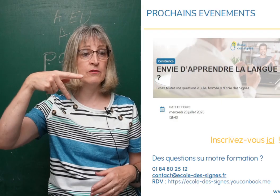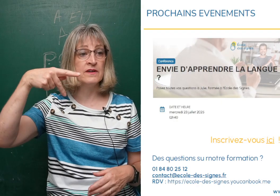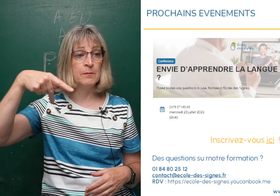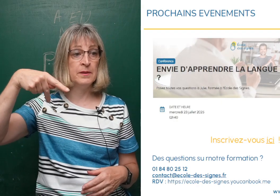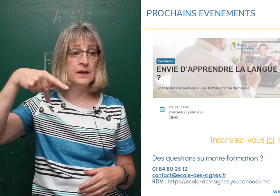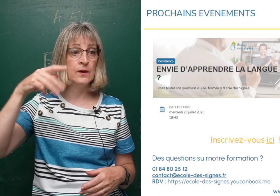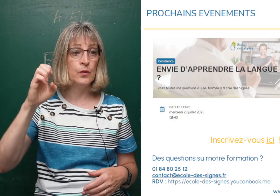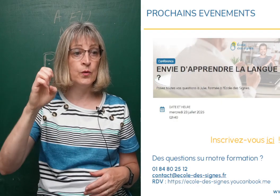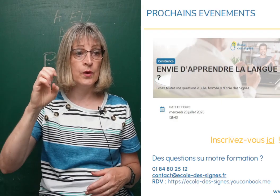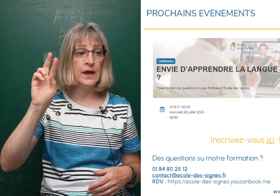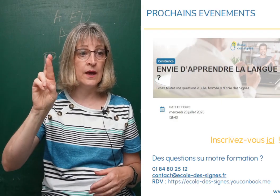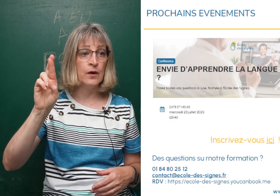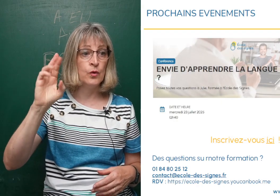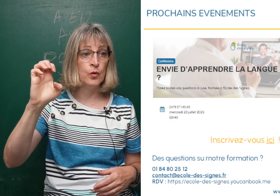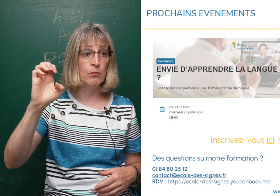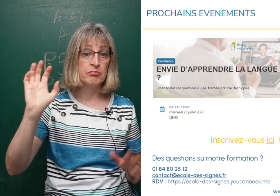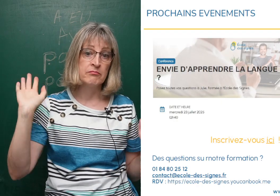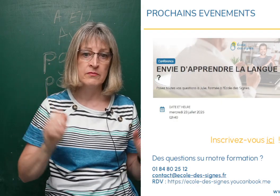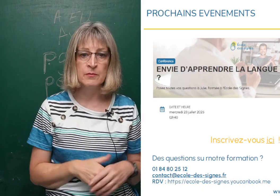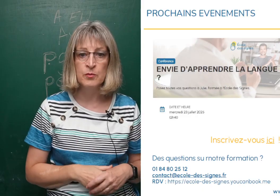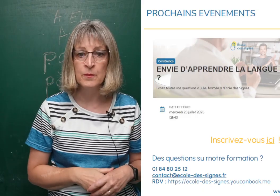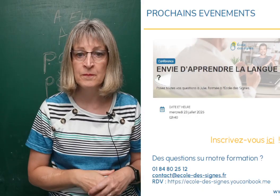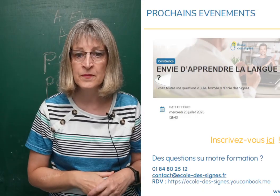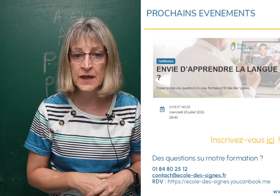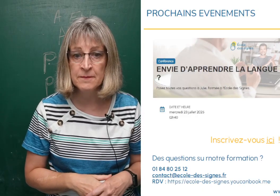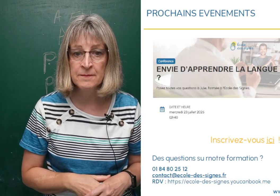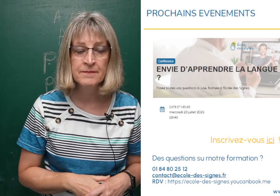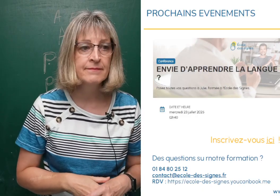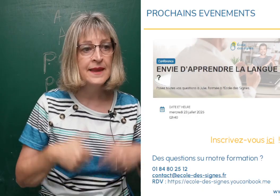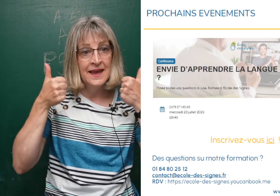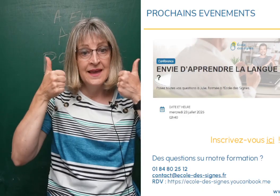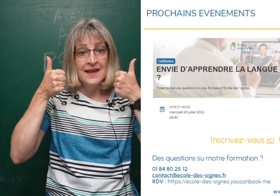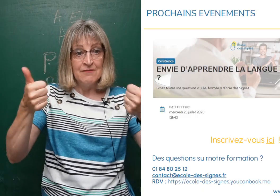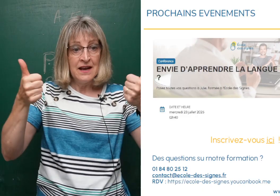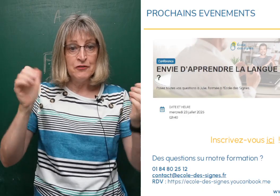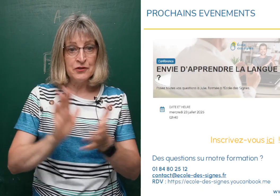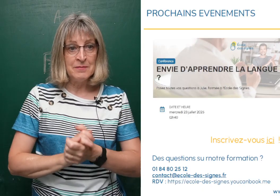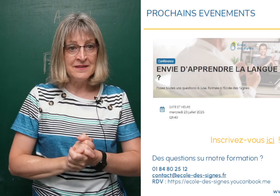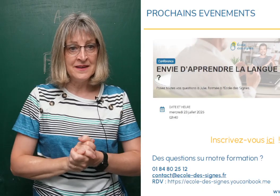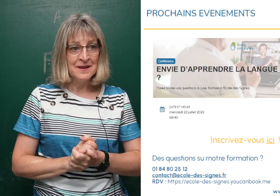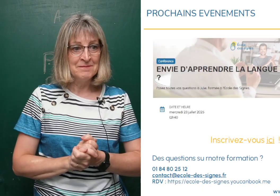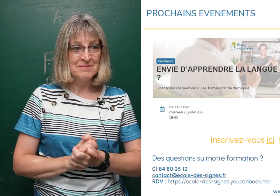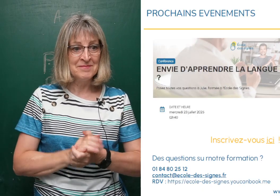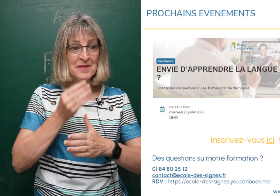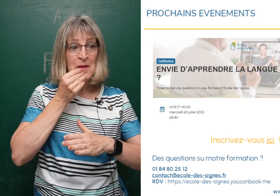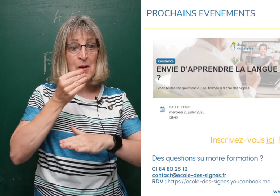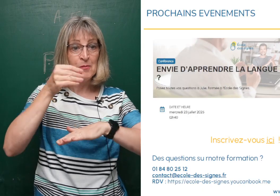ferait P-E-R-E. Simplement. Ok? Voilà, ce fut un plaisir. Bonne